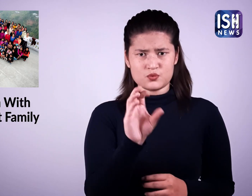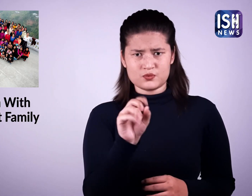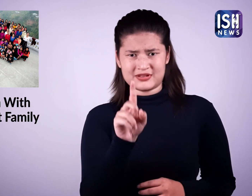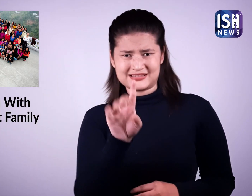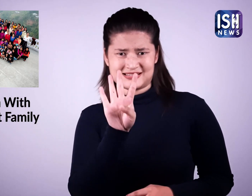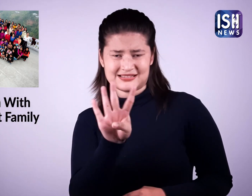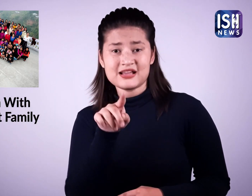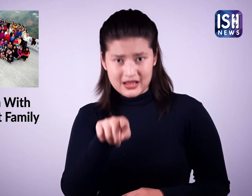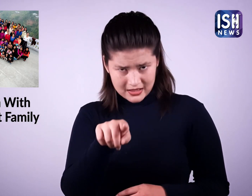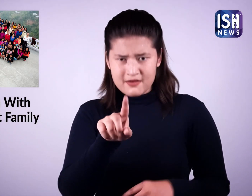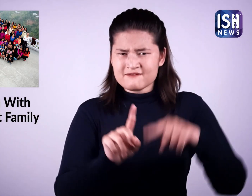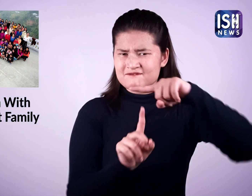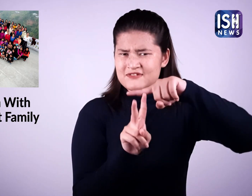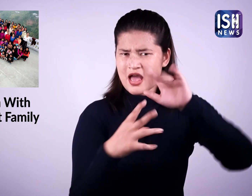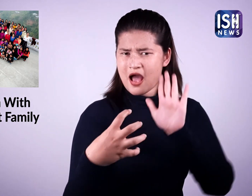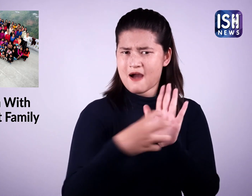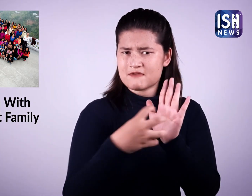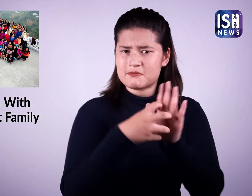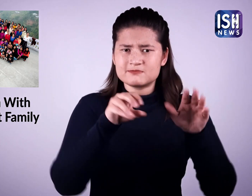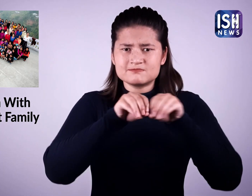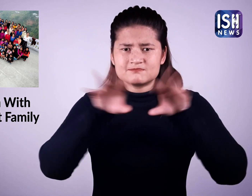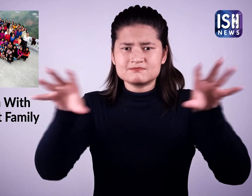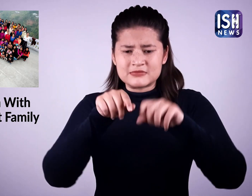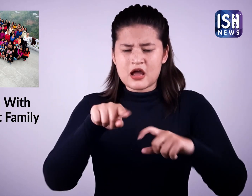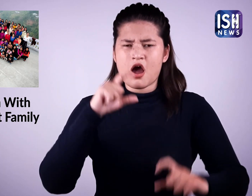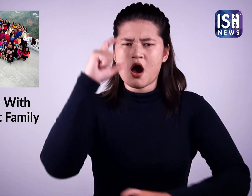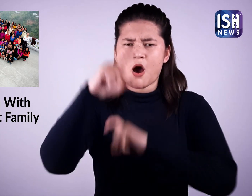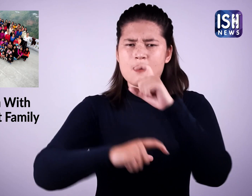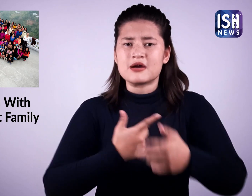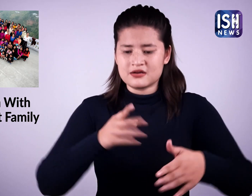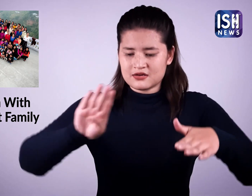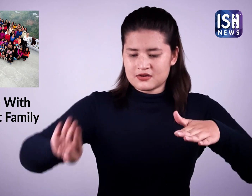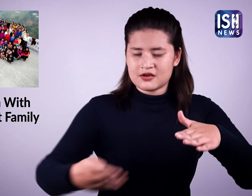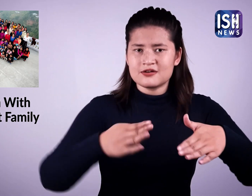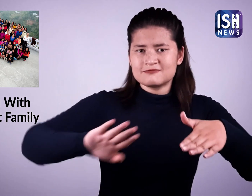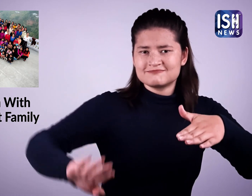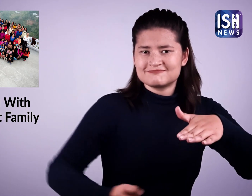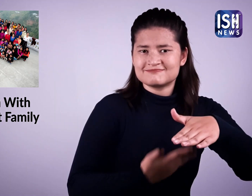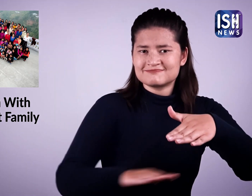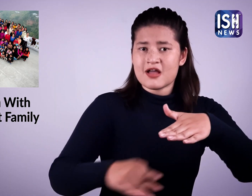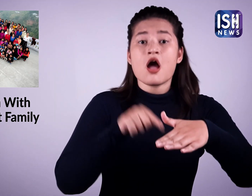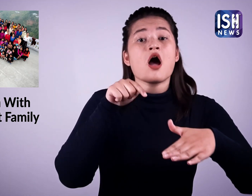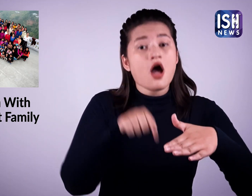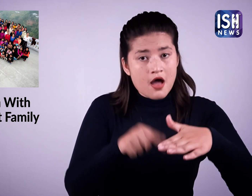2014 में उन्होंने एक प्रमुक बरतन धोने के साबुन के विज्यापन में भी काम किया था